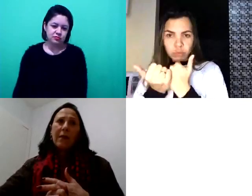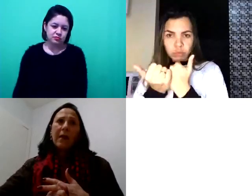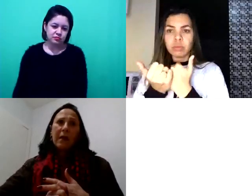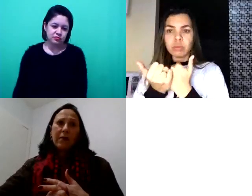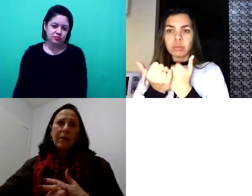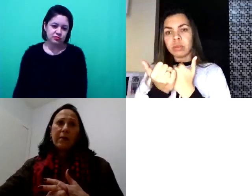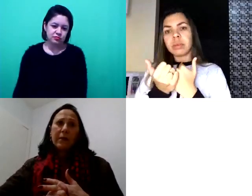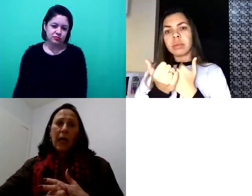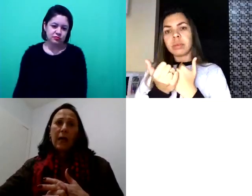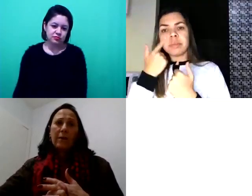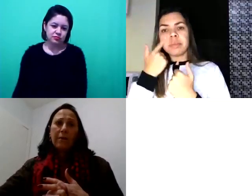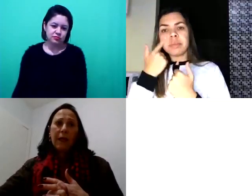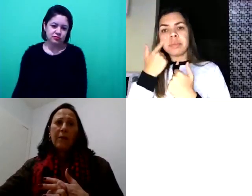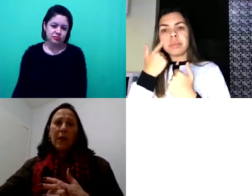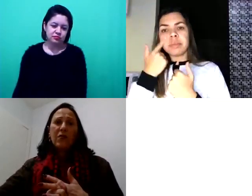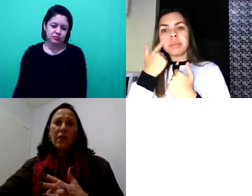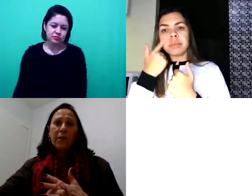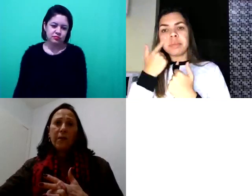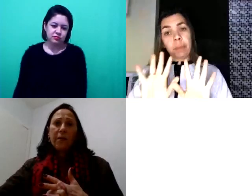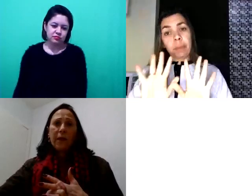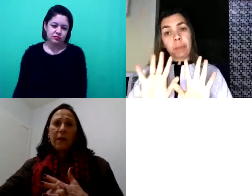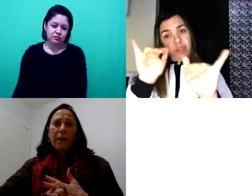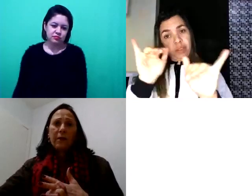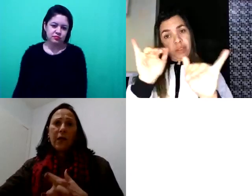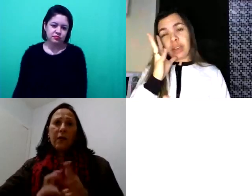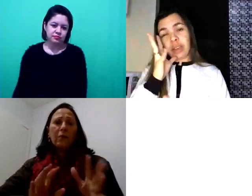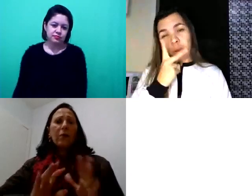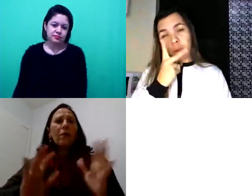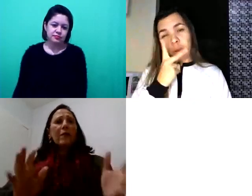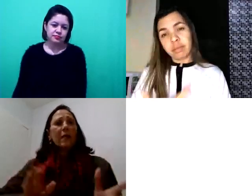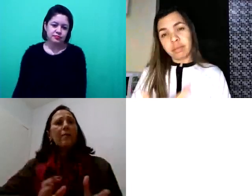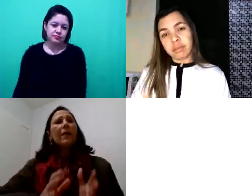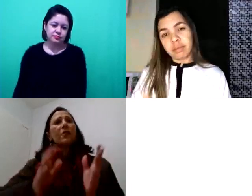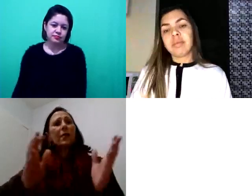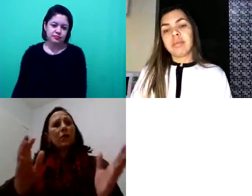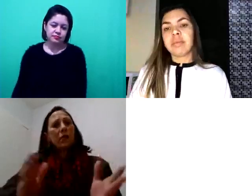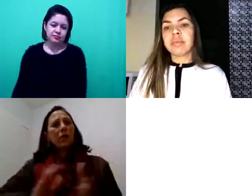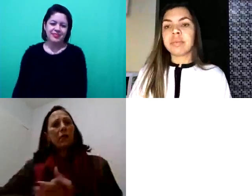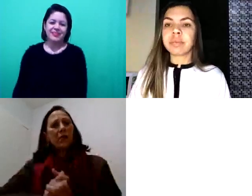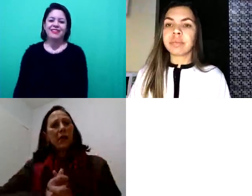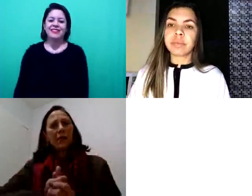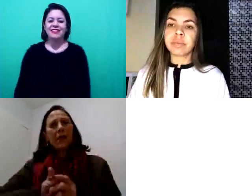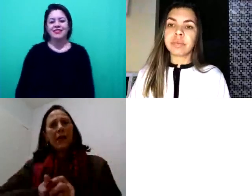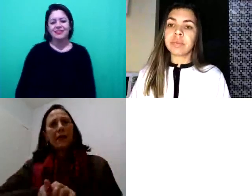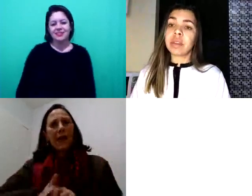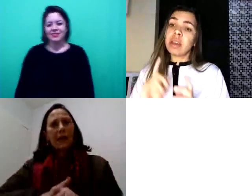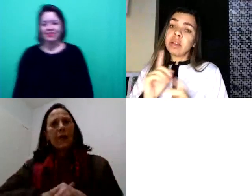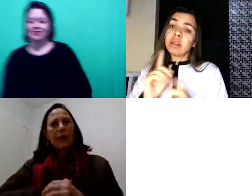é demorado, tá? Bem demoradinho. Já não desanimando, mas colocando para você assim a realidade